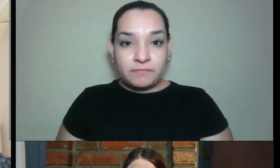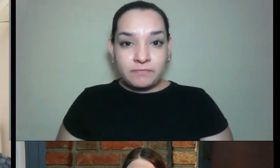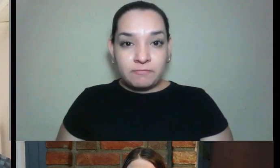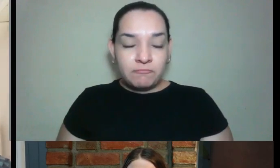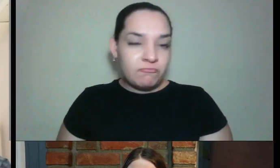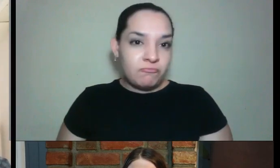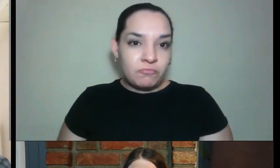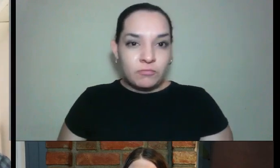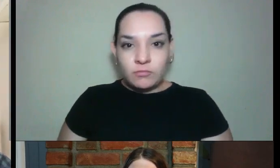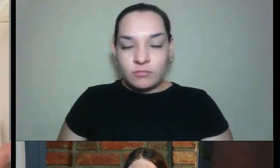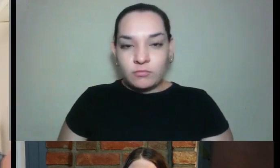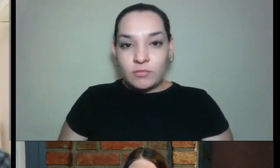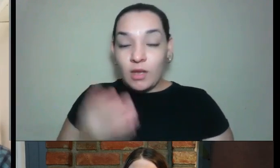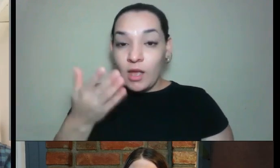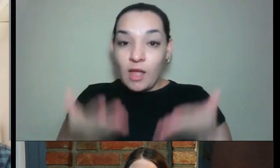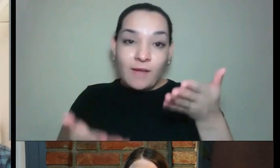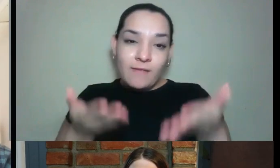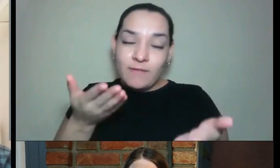de personas oyentes,